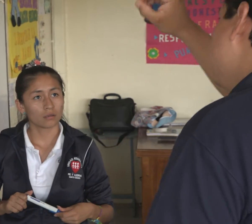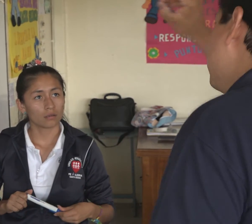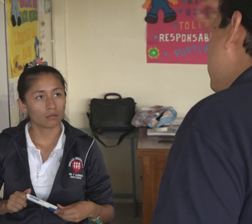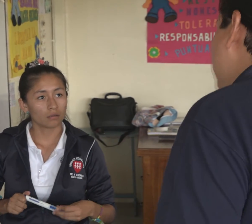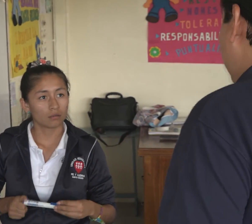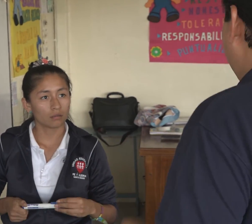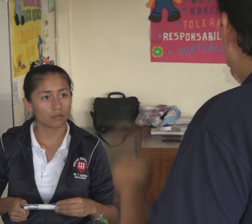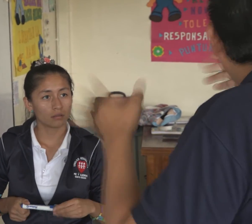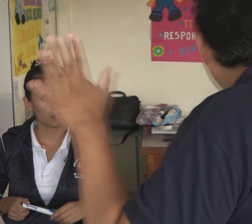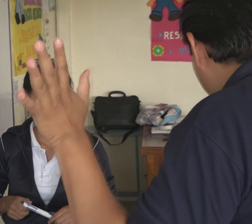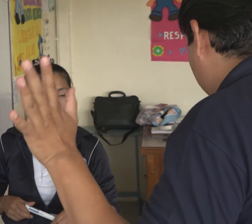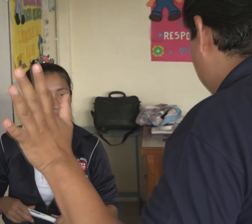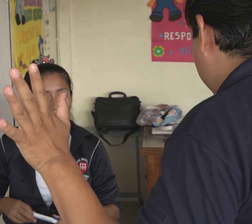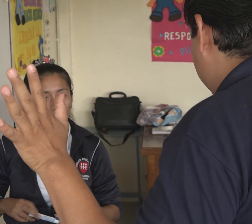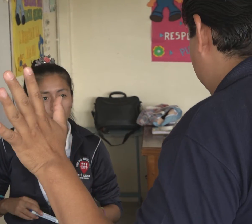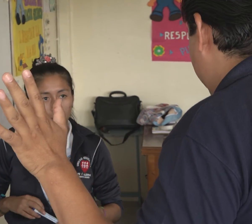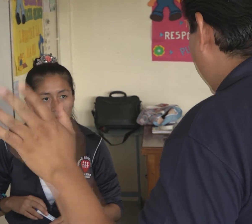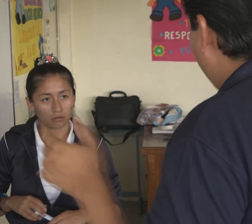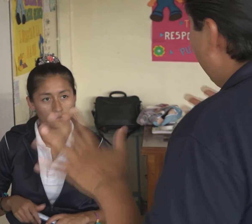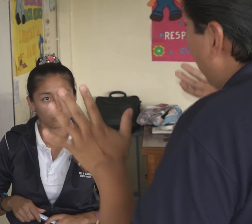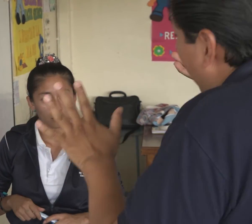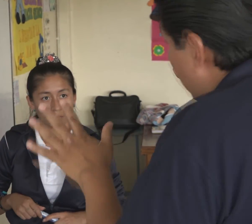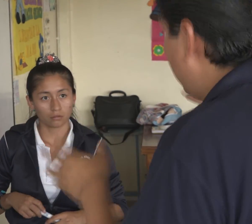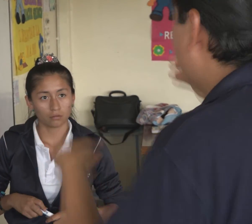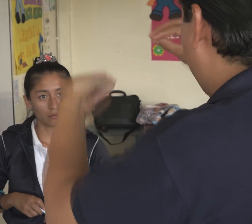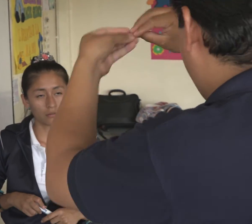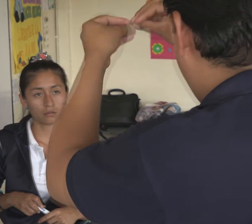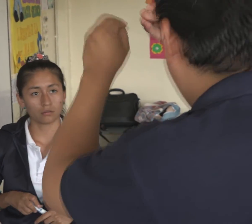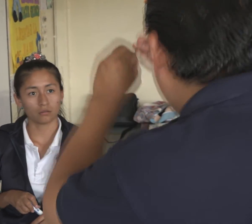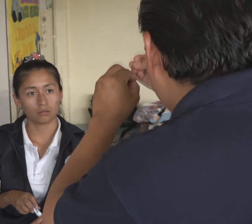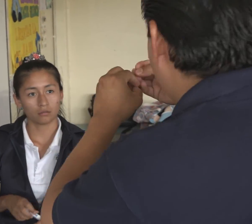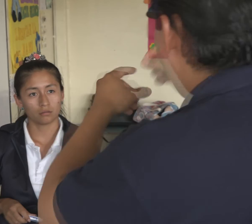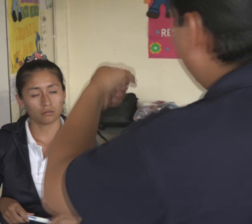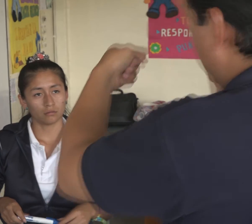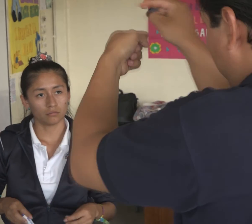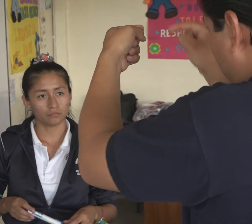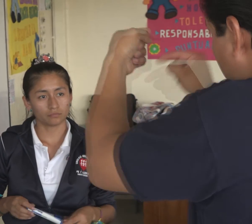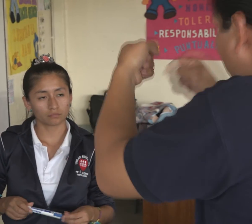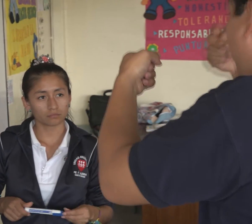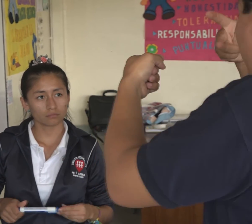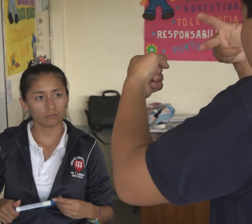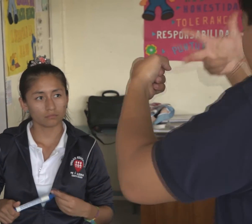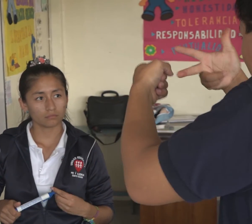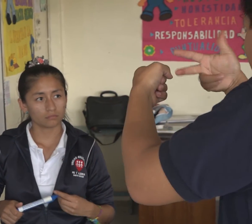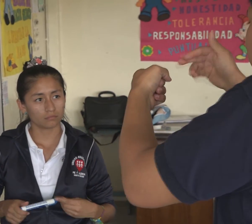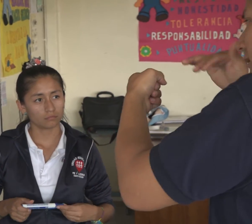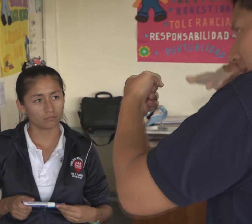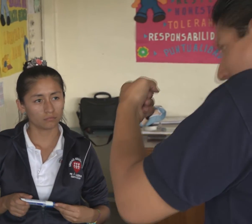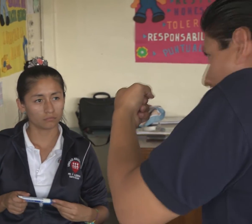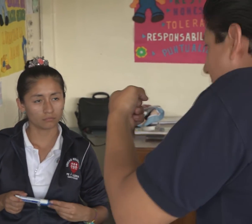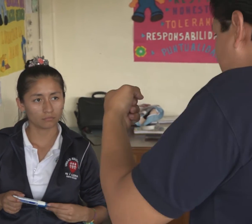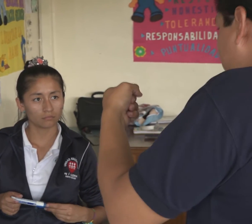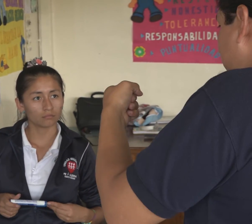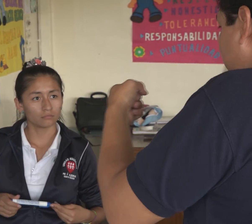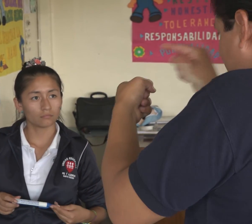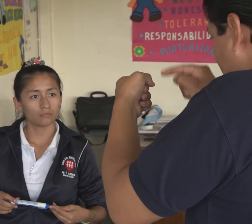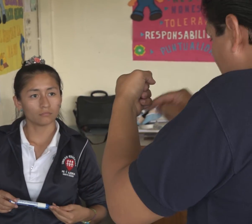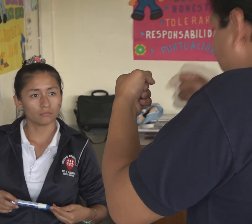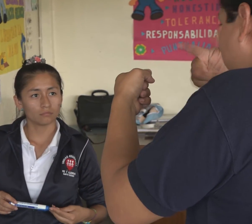Cualquier número. Y si le dice que de ese número que ingresó, le busque la tercera parte, es lo que queda dividido para